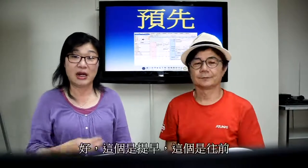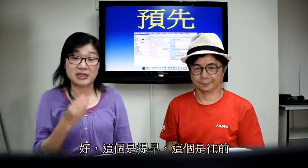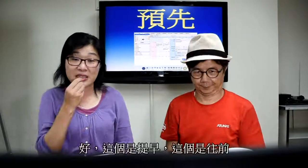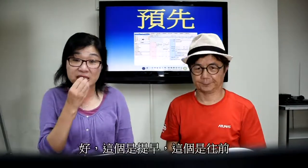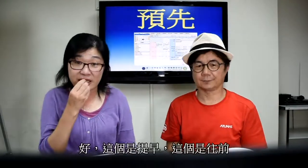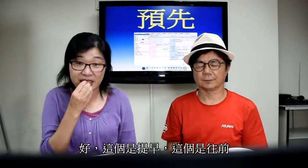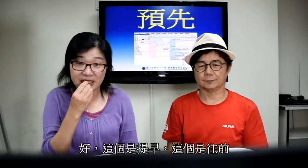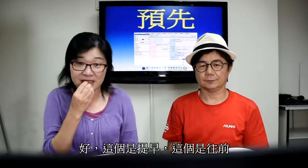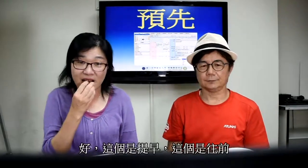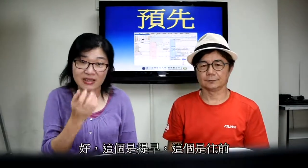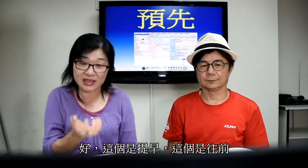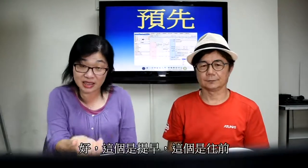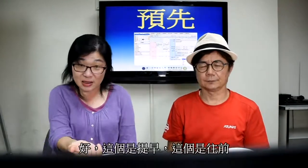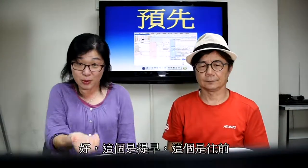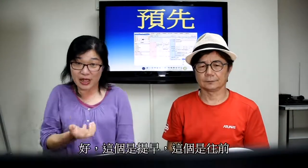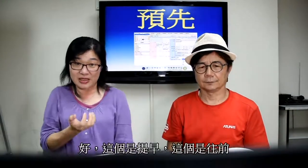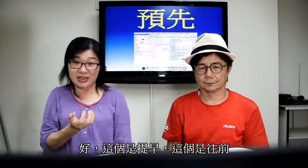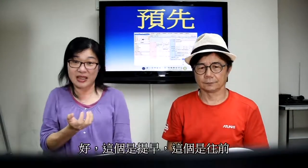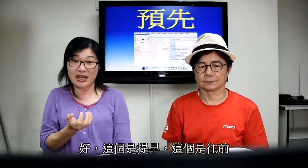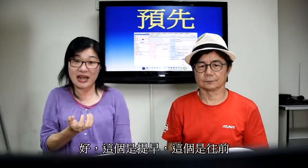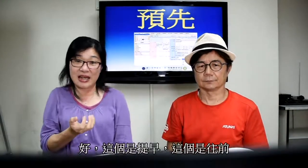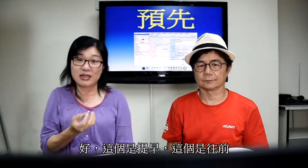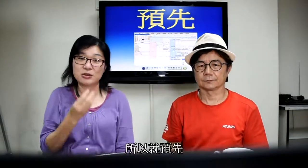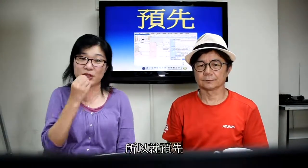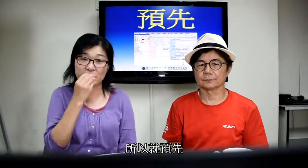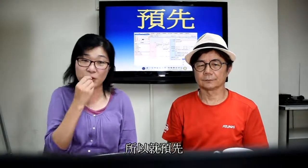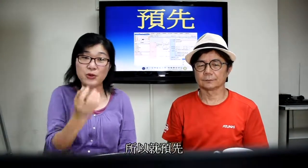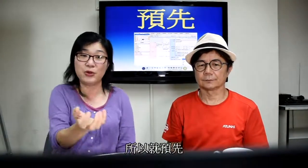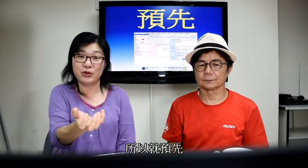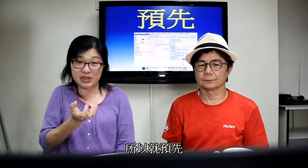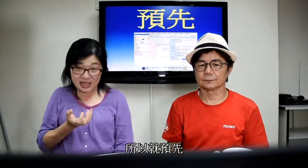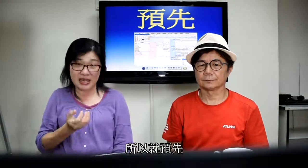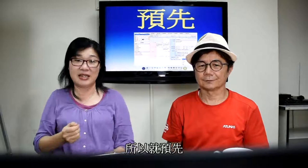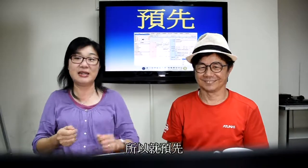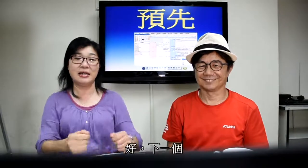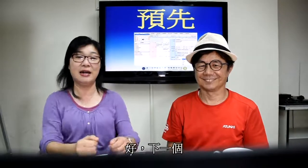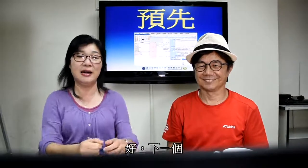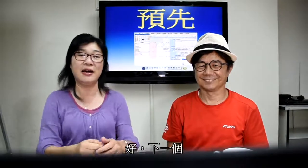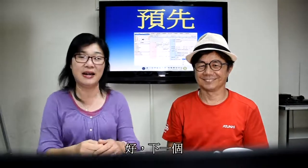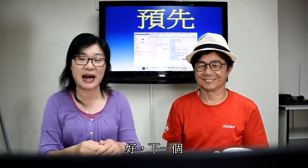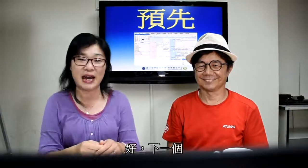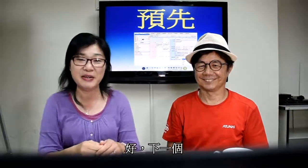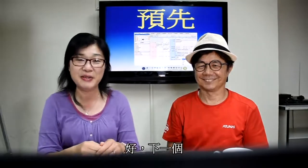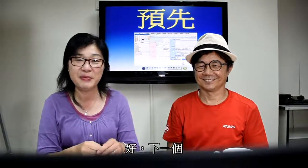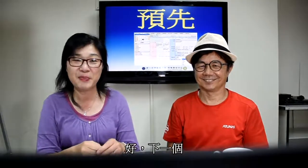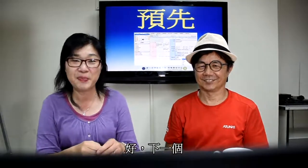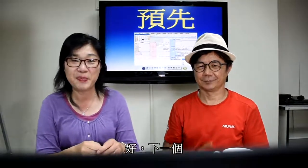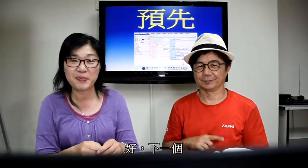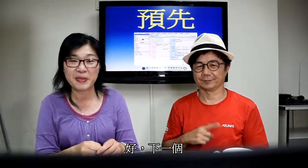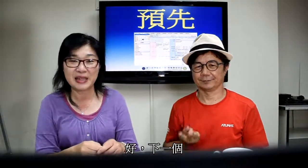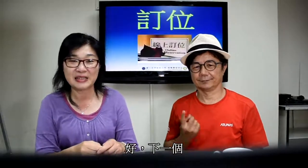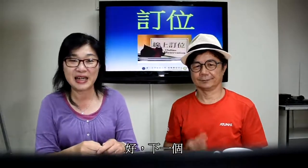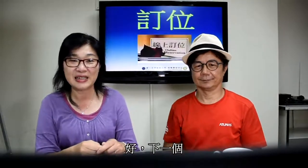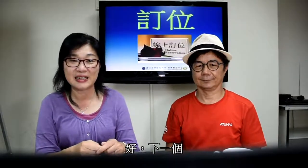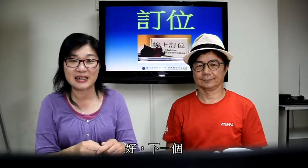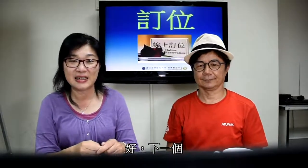个是提早，这个是往前，所以就预先，好。下一个定